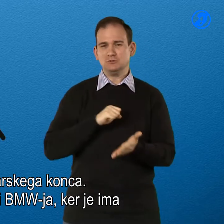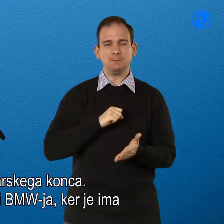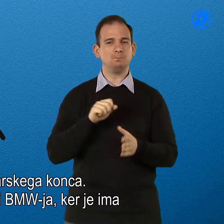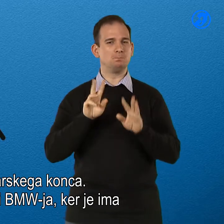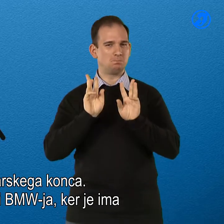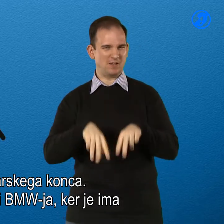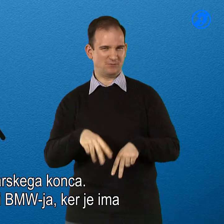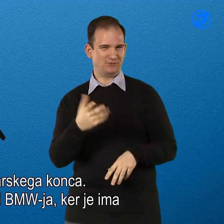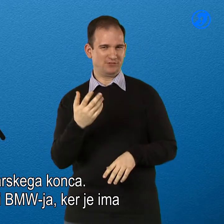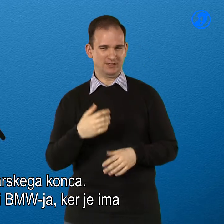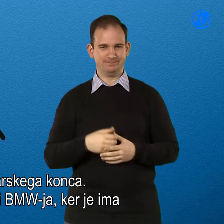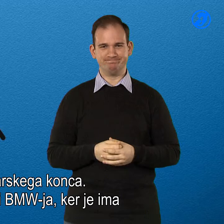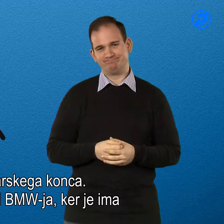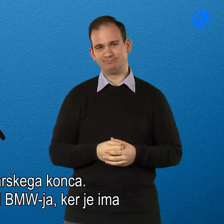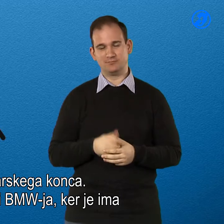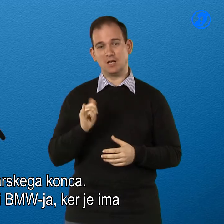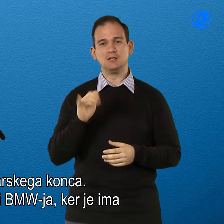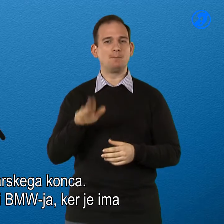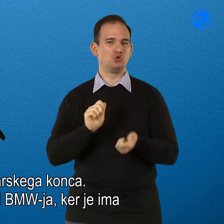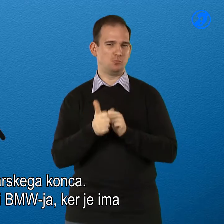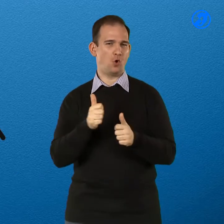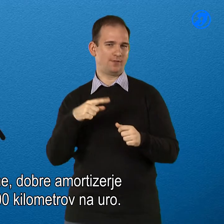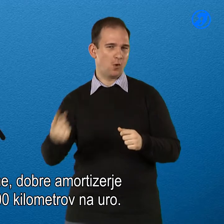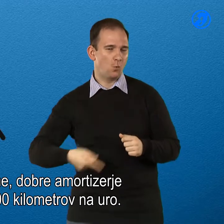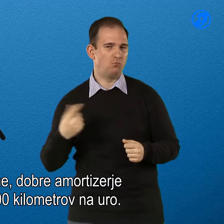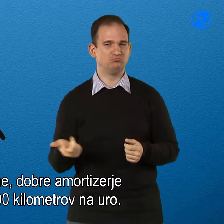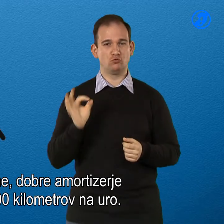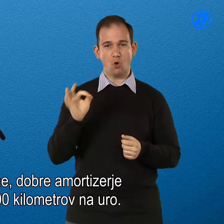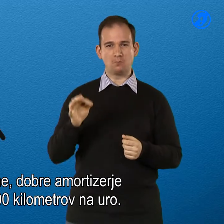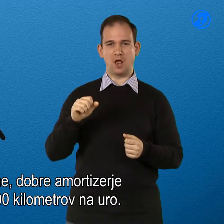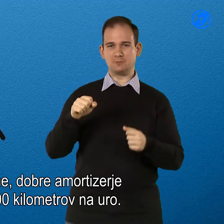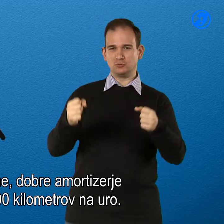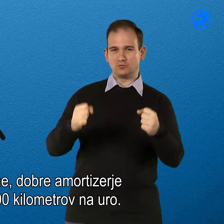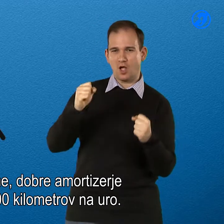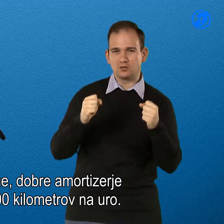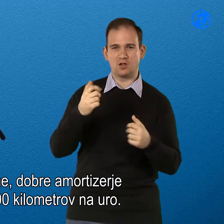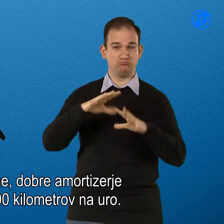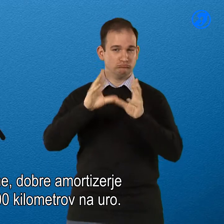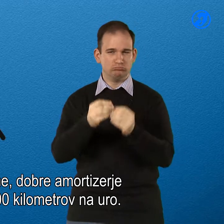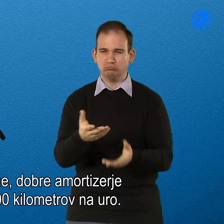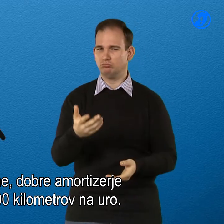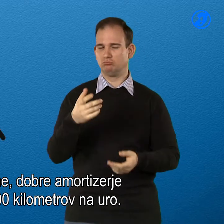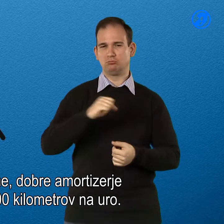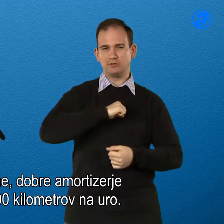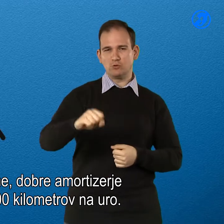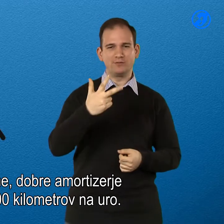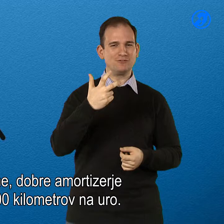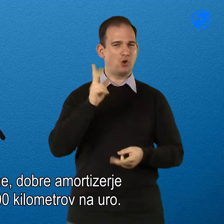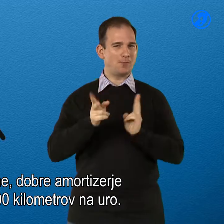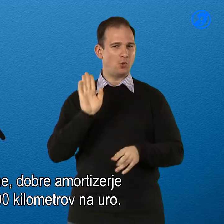Kupil sem beemveja, ker ima športne gume, dobre amortizerje in ker gre 300 kilometrov na uro.